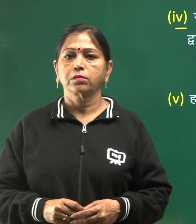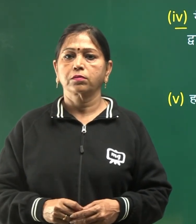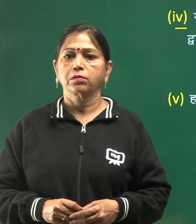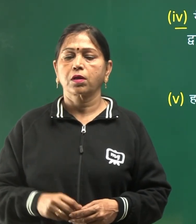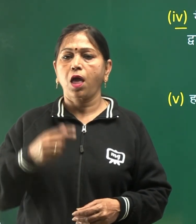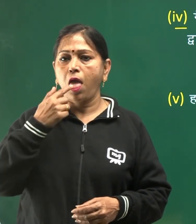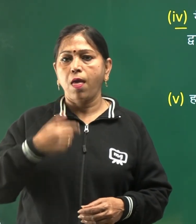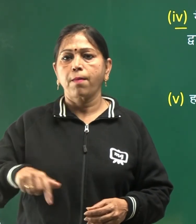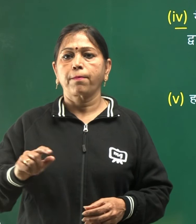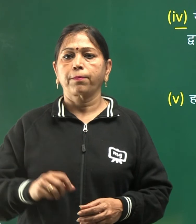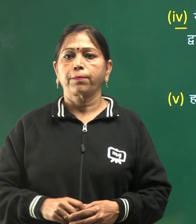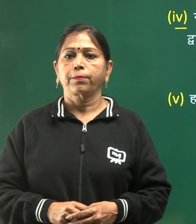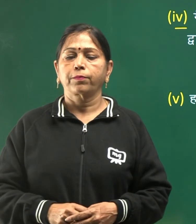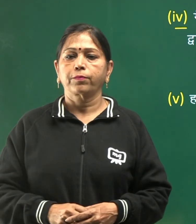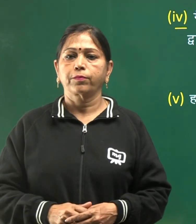रुधिर,